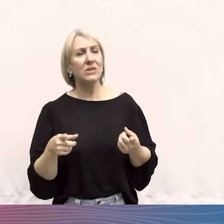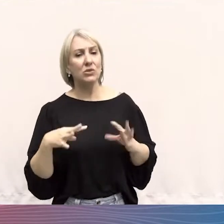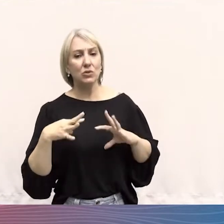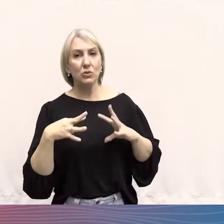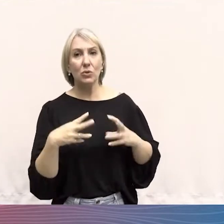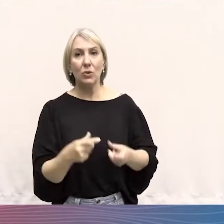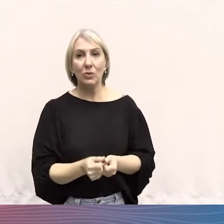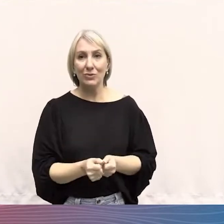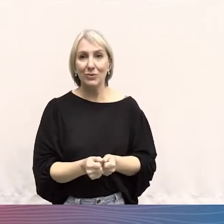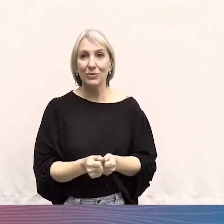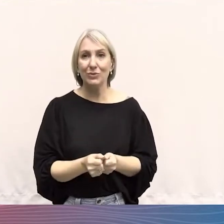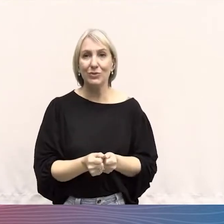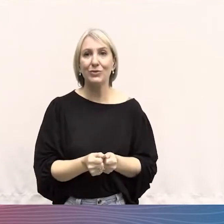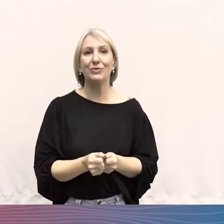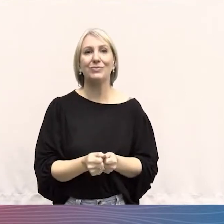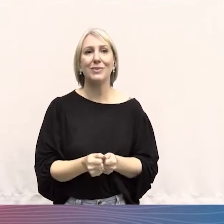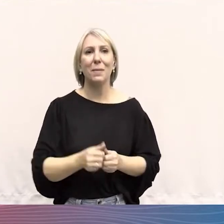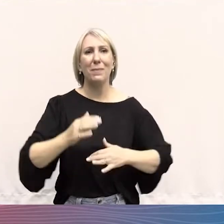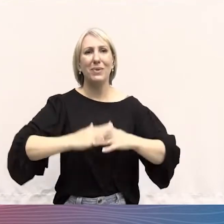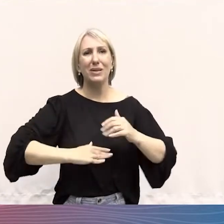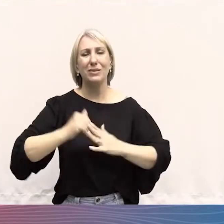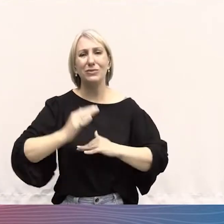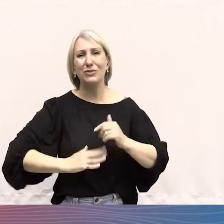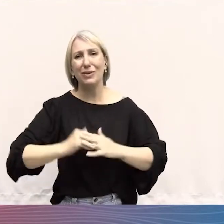mantiveram ídolos,